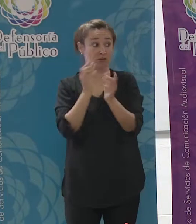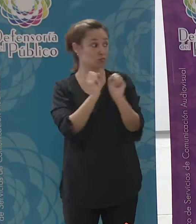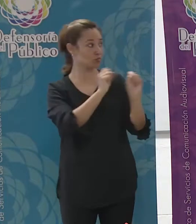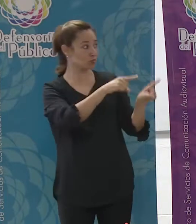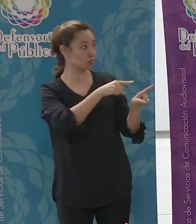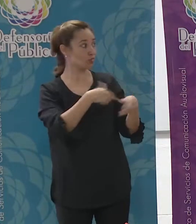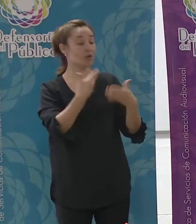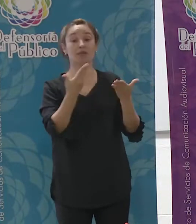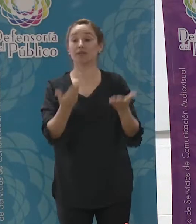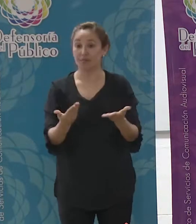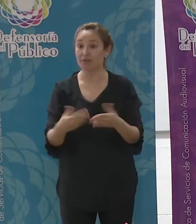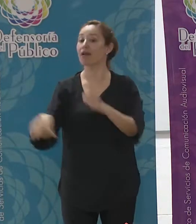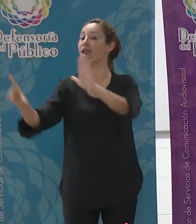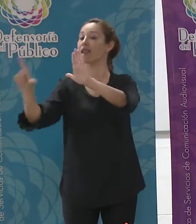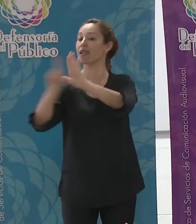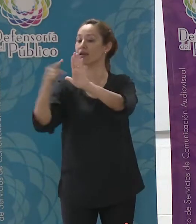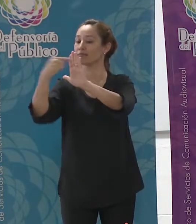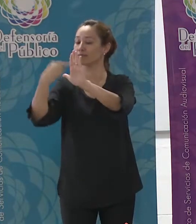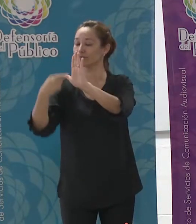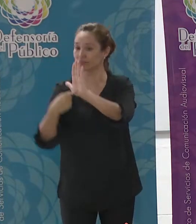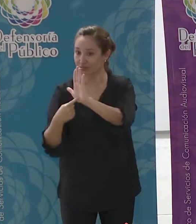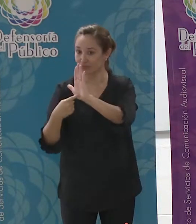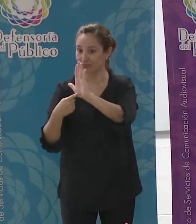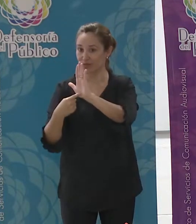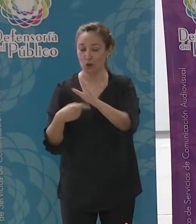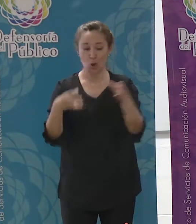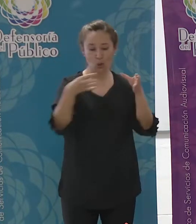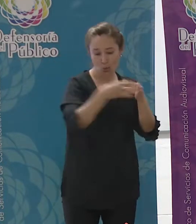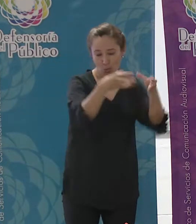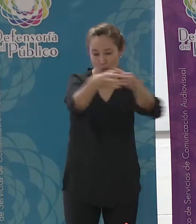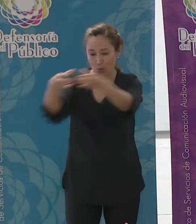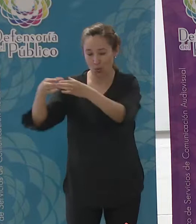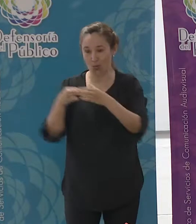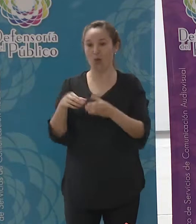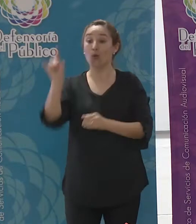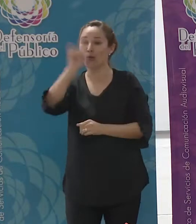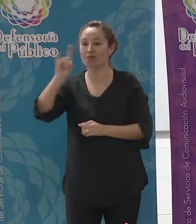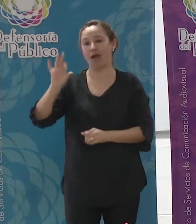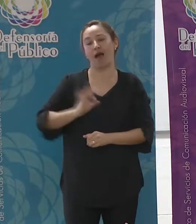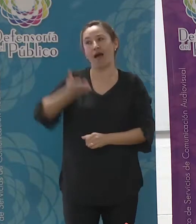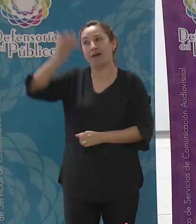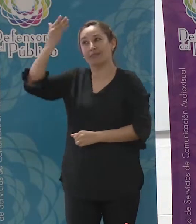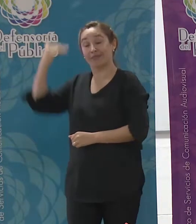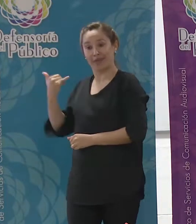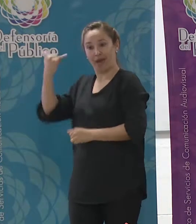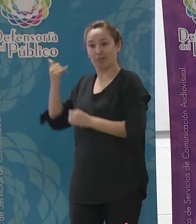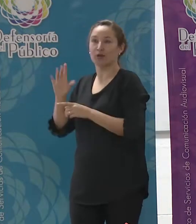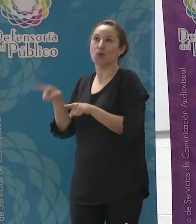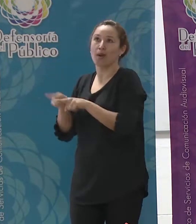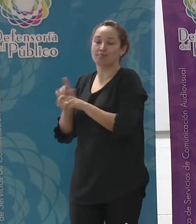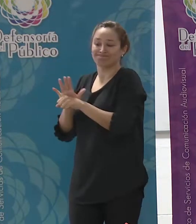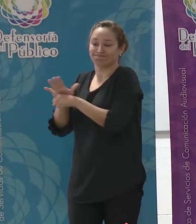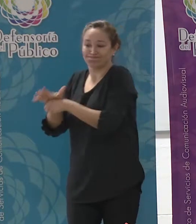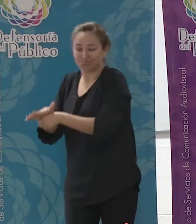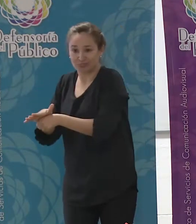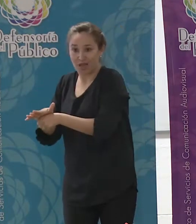Asimismo, esta legislación nos permitió crecer a los medios universitarios que ya existíamos y redefinirnos en nuestro rol, generando